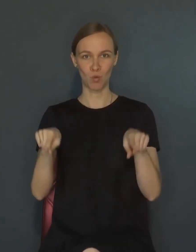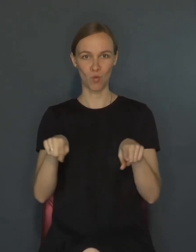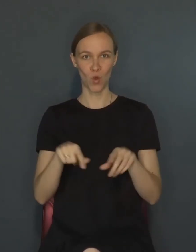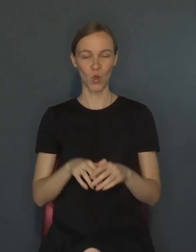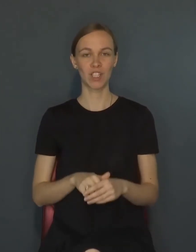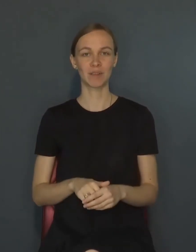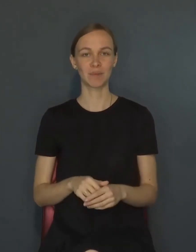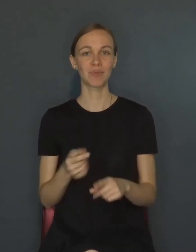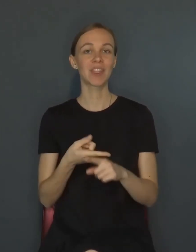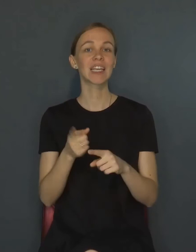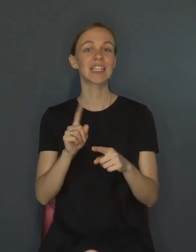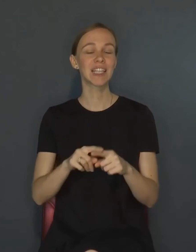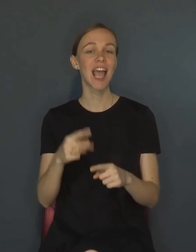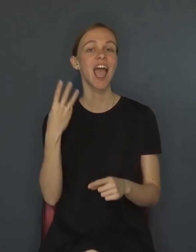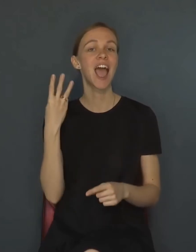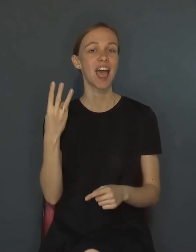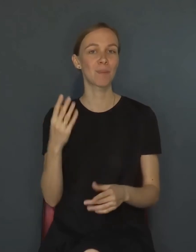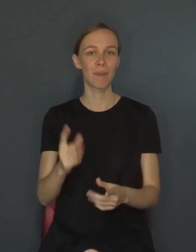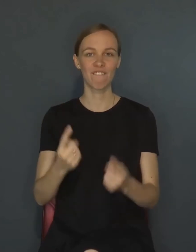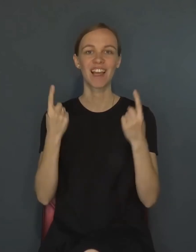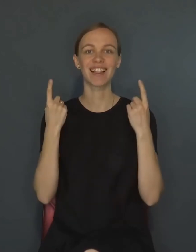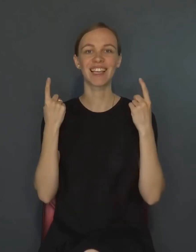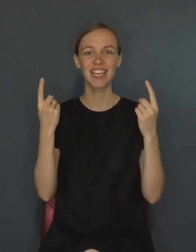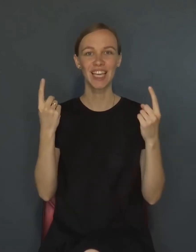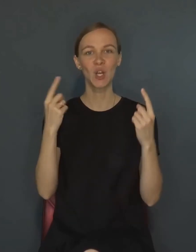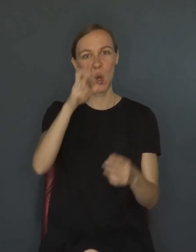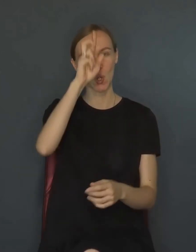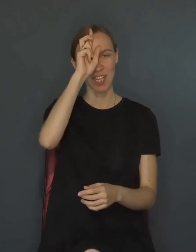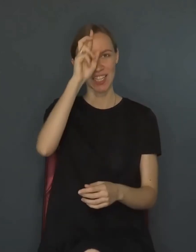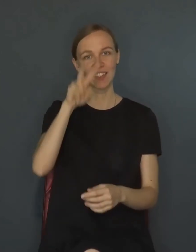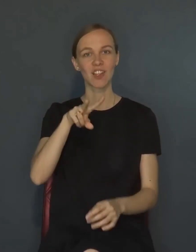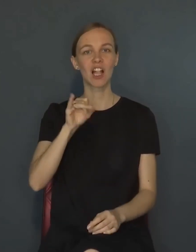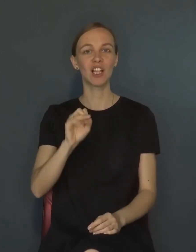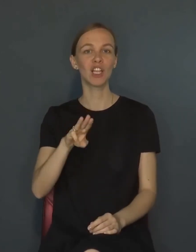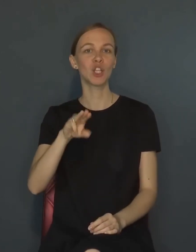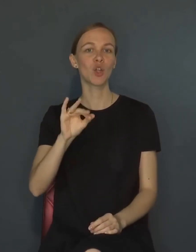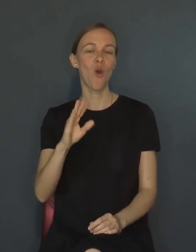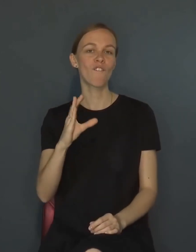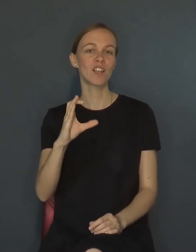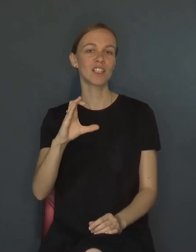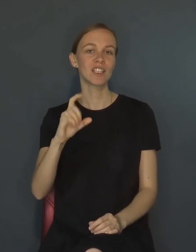Це герб Великого князівства Литовського – погоня.